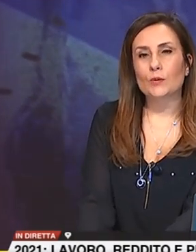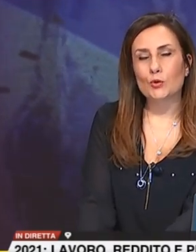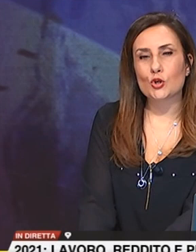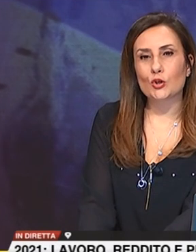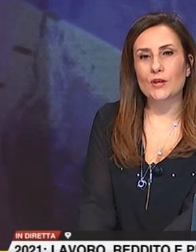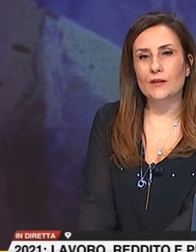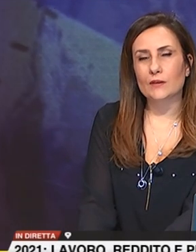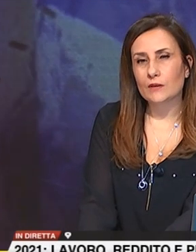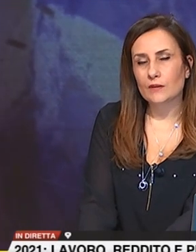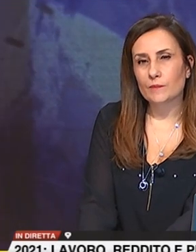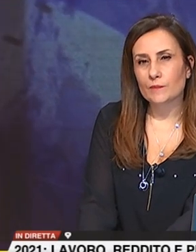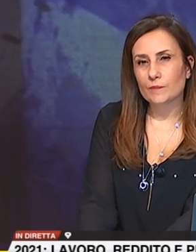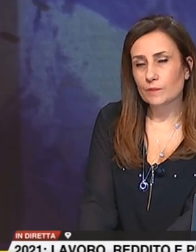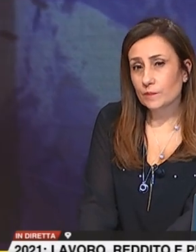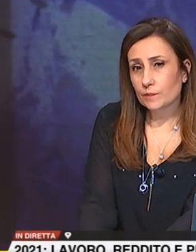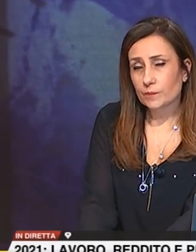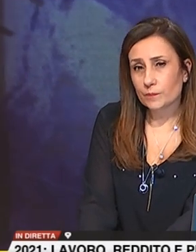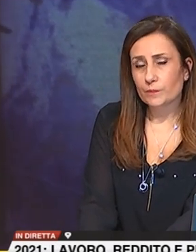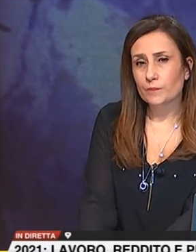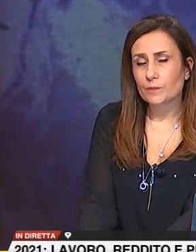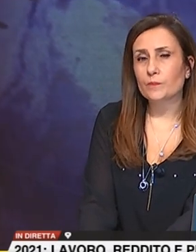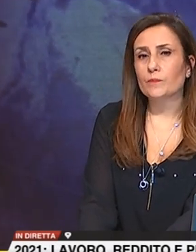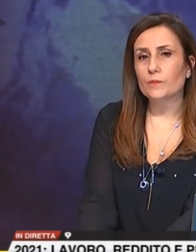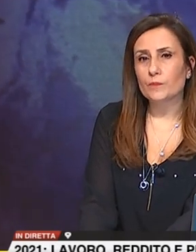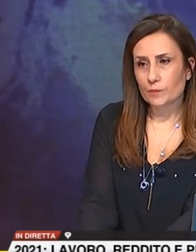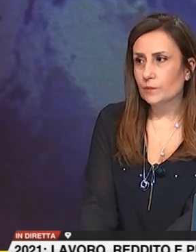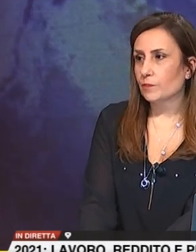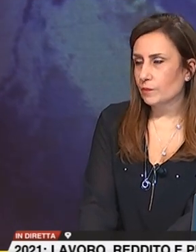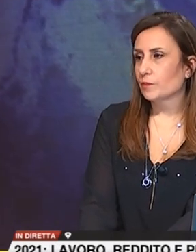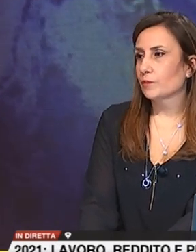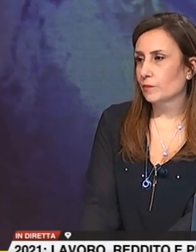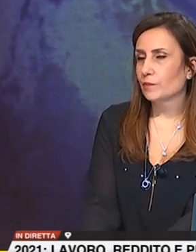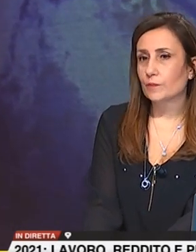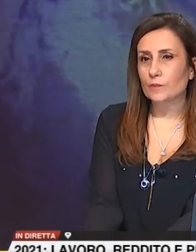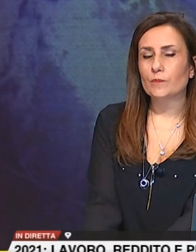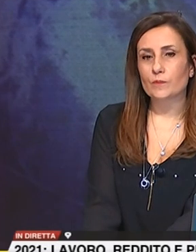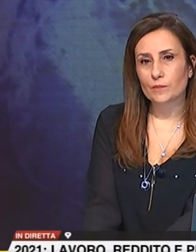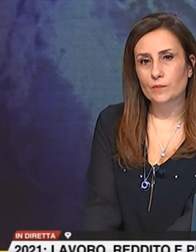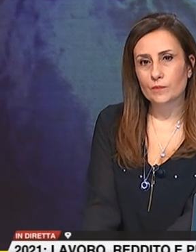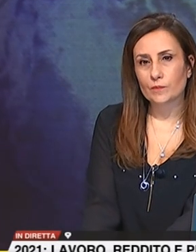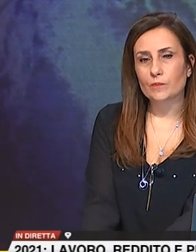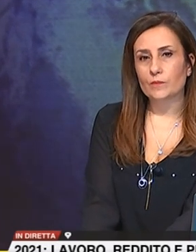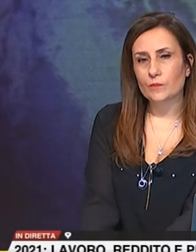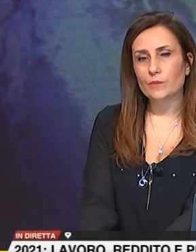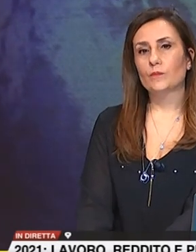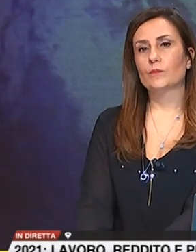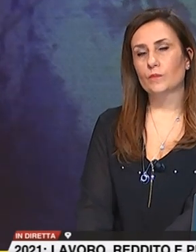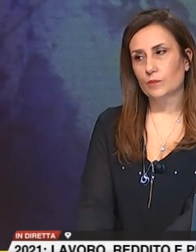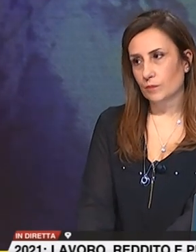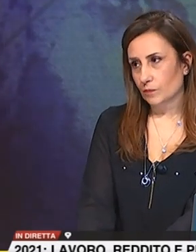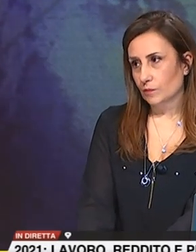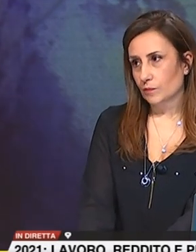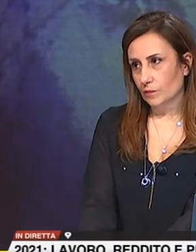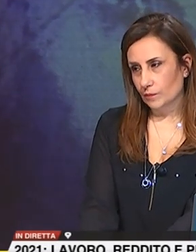Buongiorno. Buongiorno. Volevo parlare con Barbiero. Perché la pensione